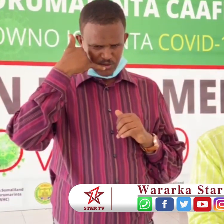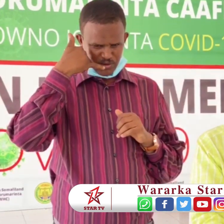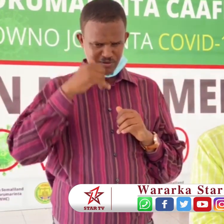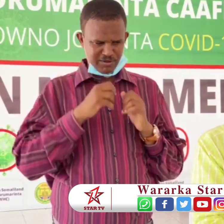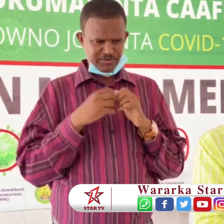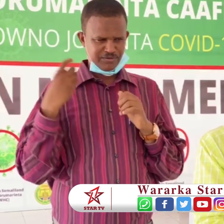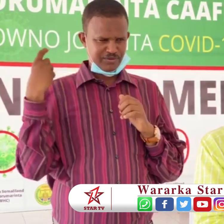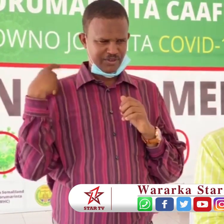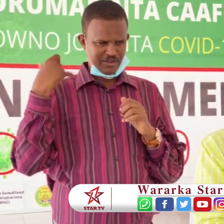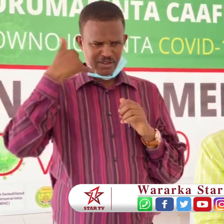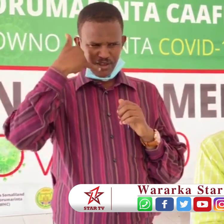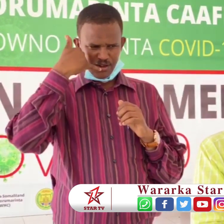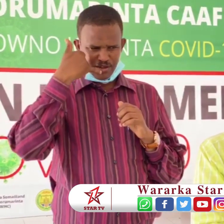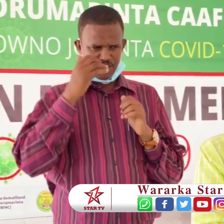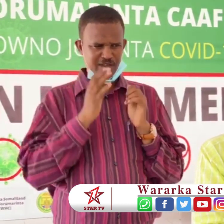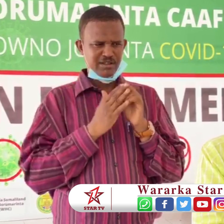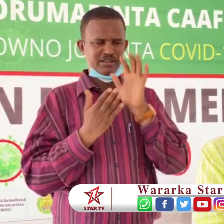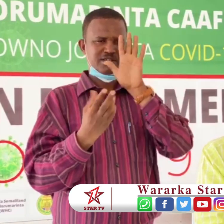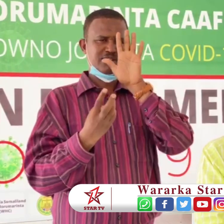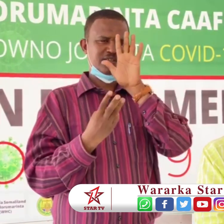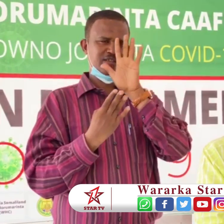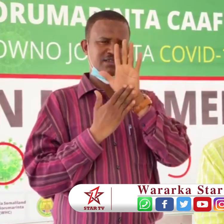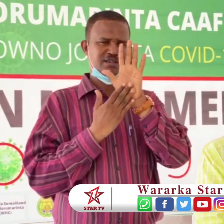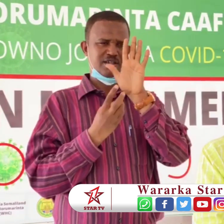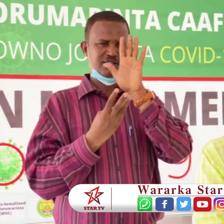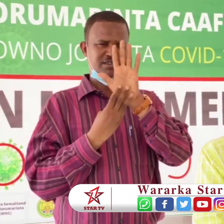hadashay lambarkan 988